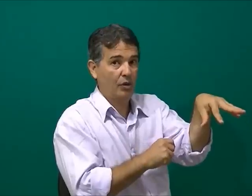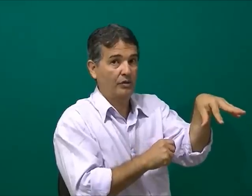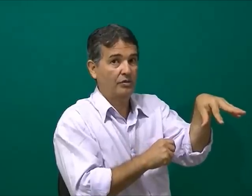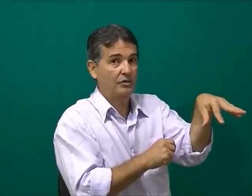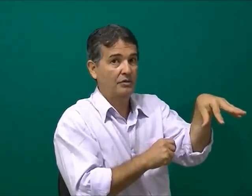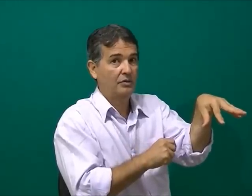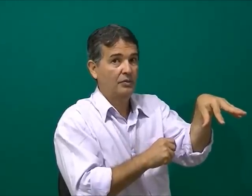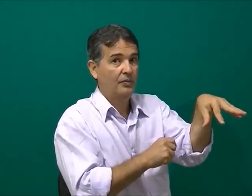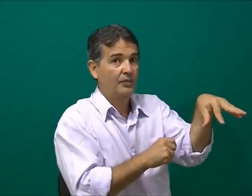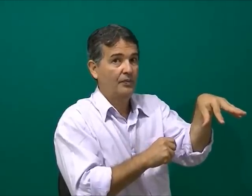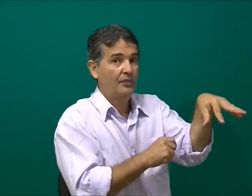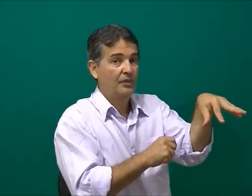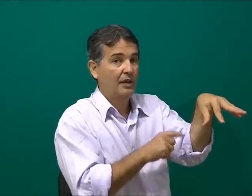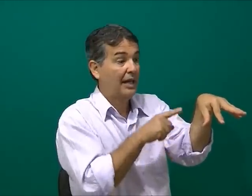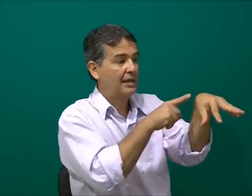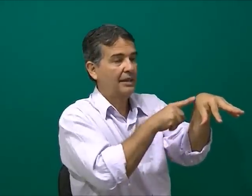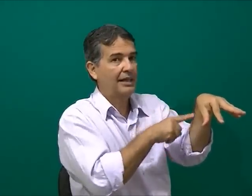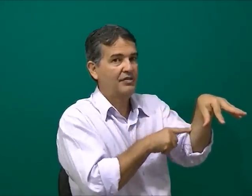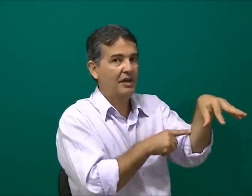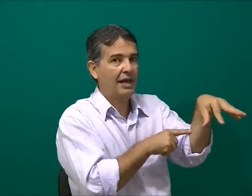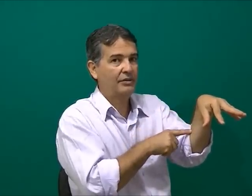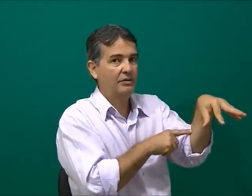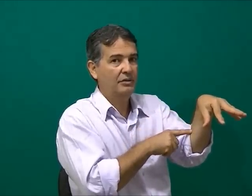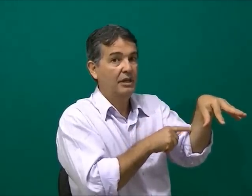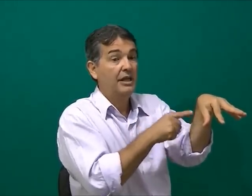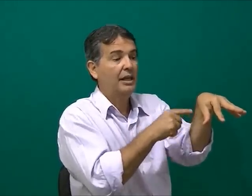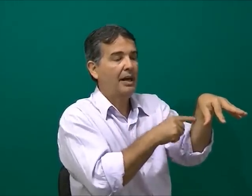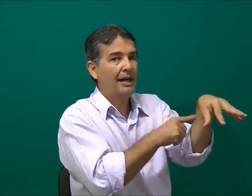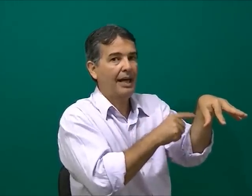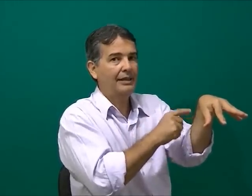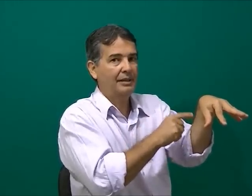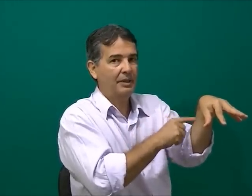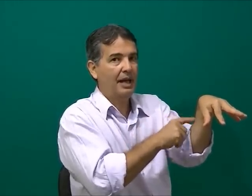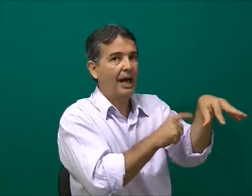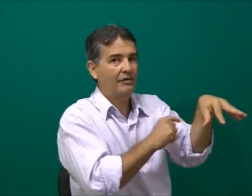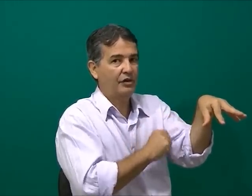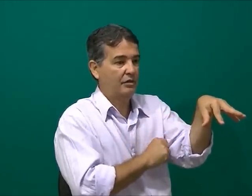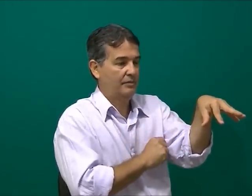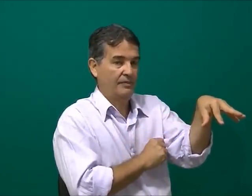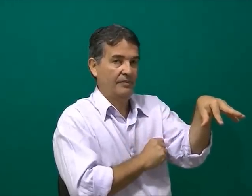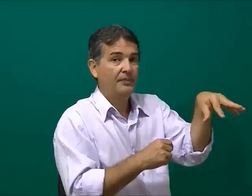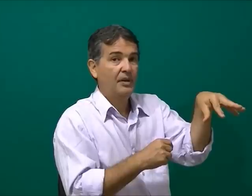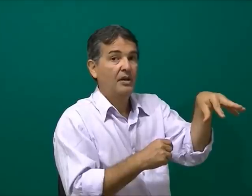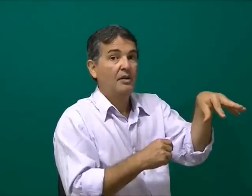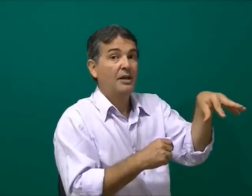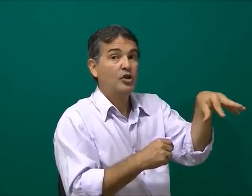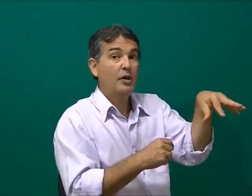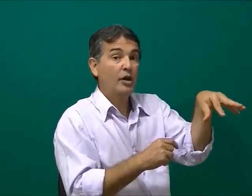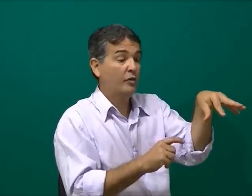Pronto. Aqui está classificado. E está marcada também a árvore. Mas como é que eu vou